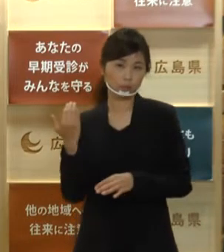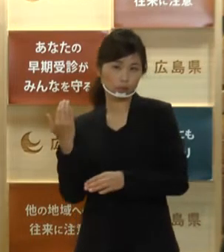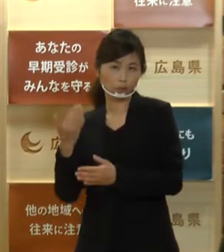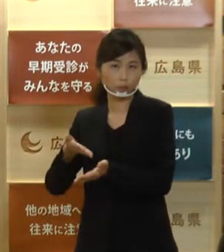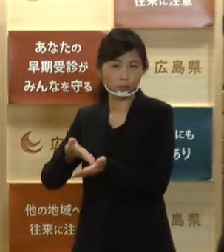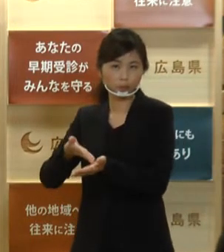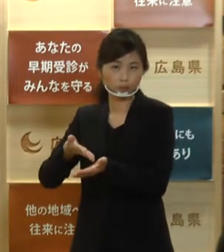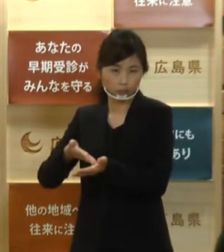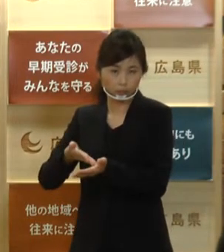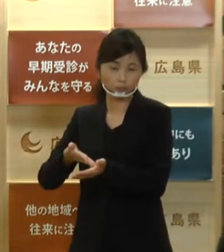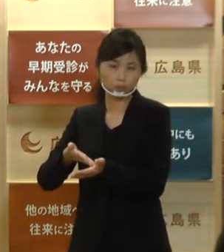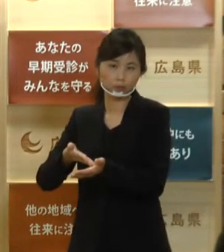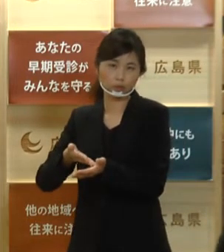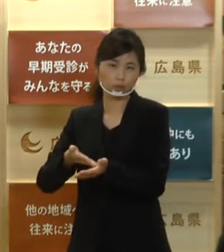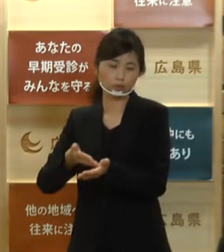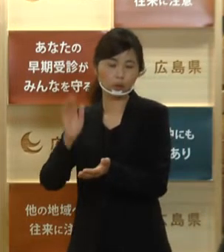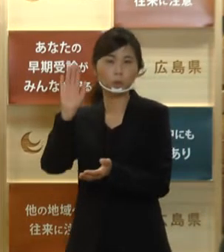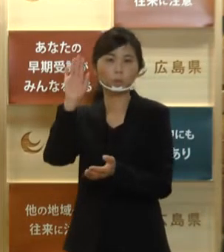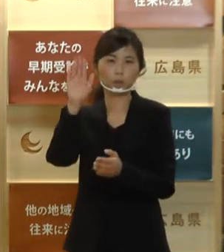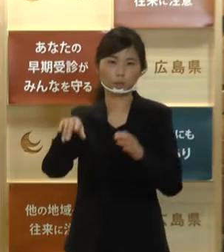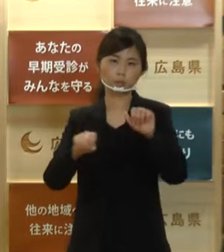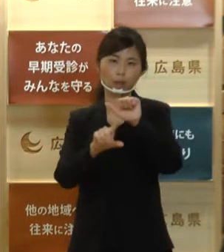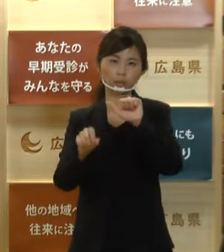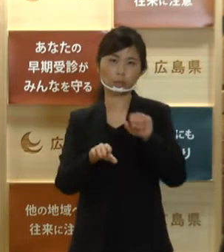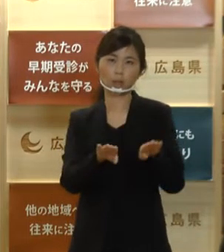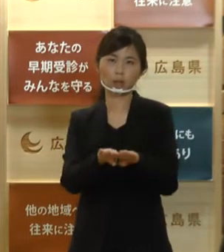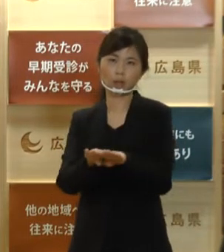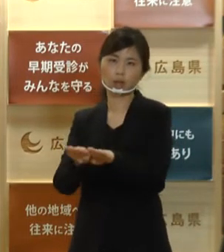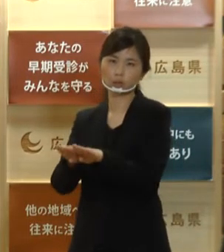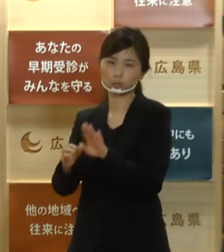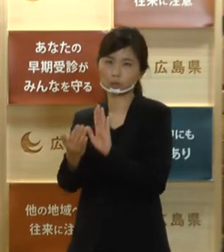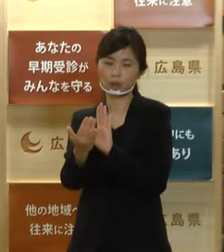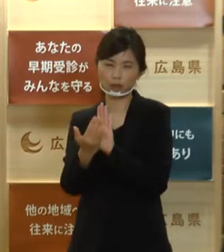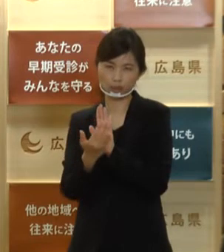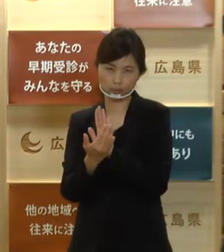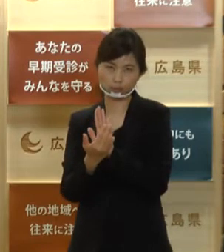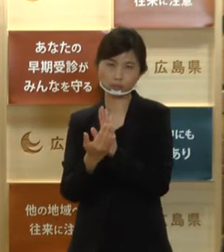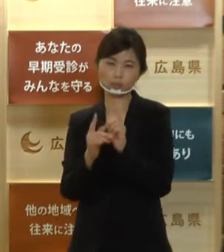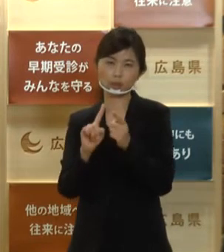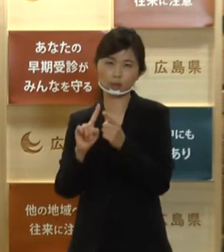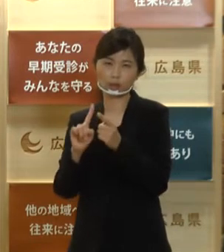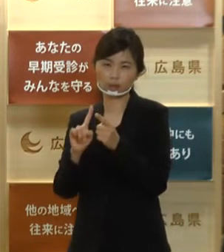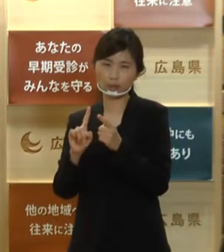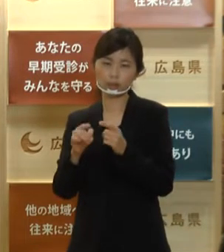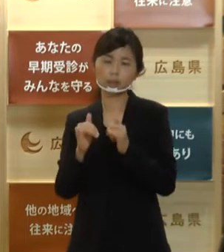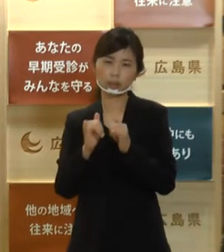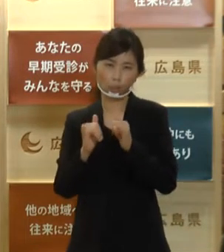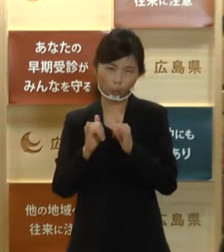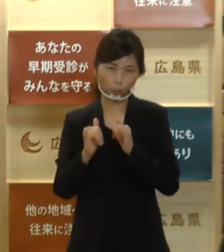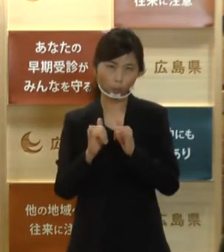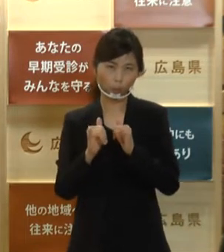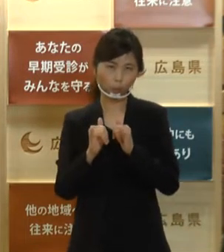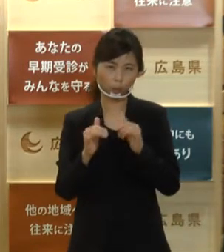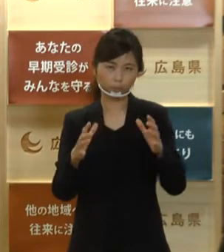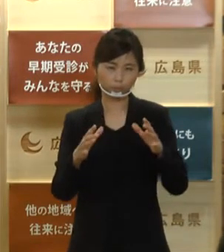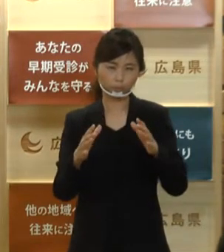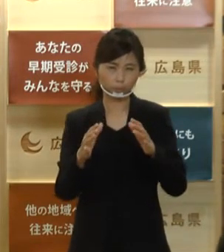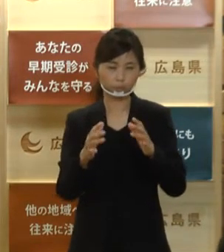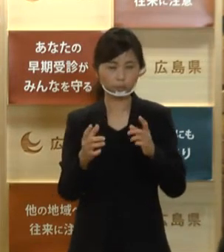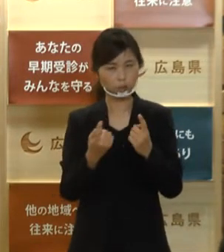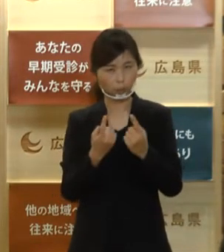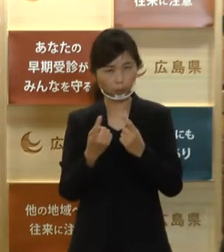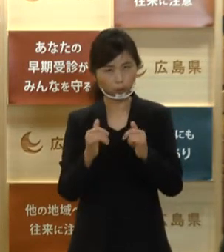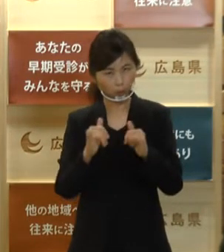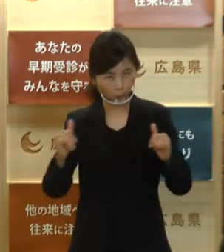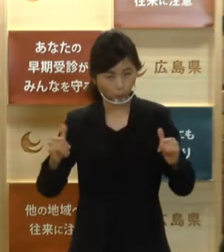からゴールデンウィークを迎えるにあたって人手も多くなるということが想定されますので、引き